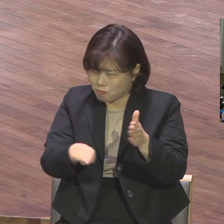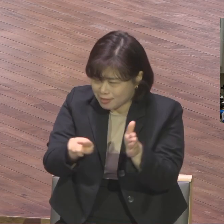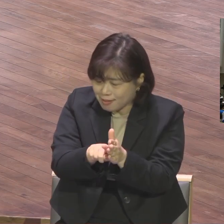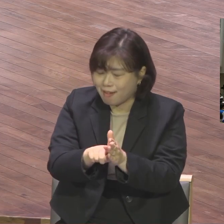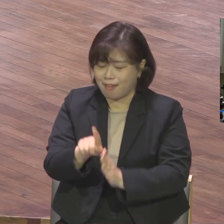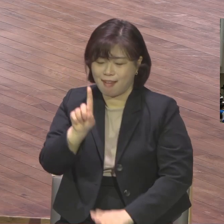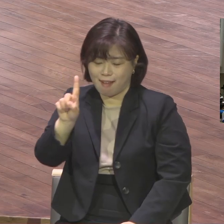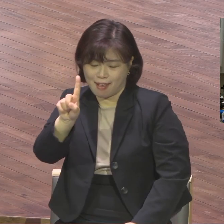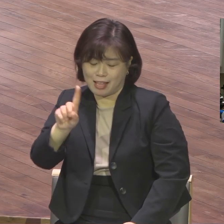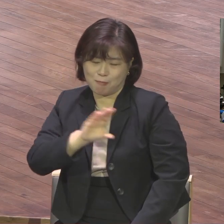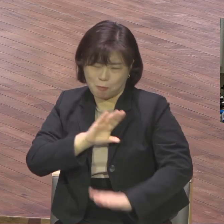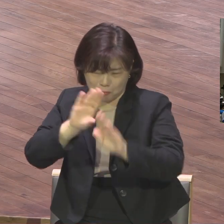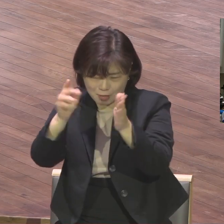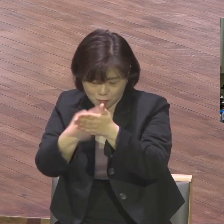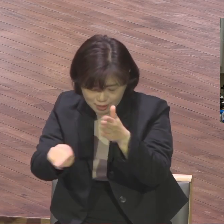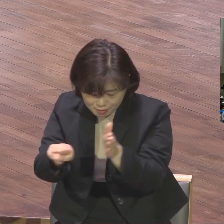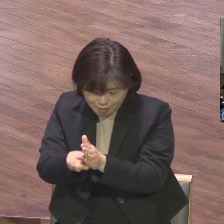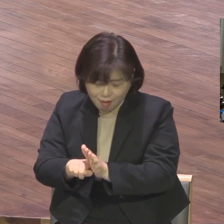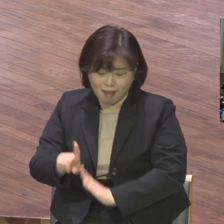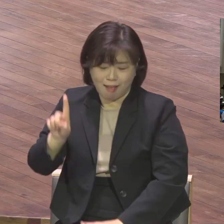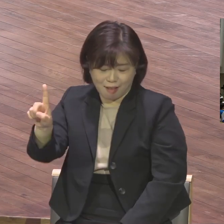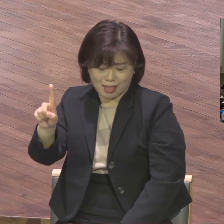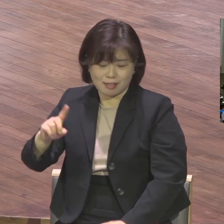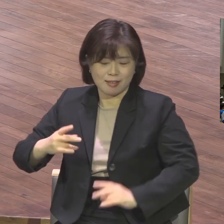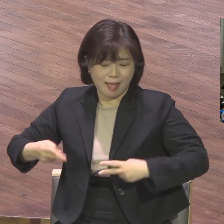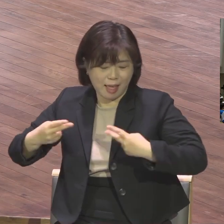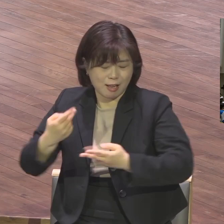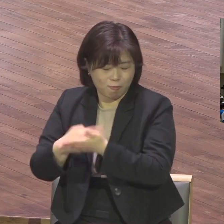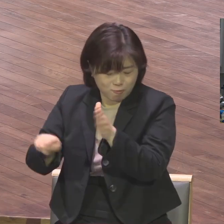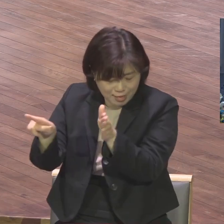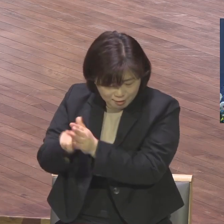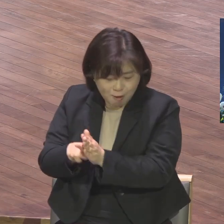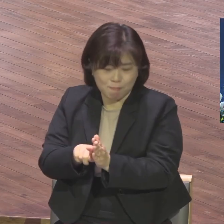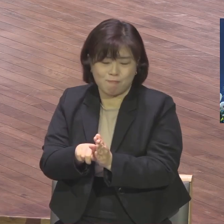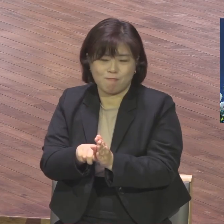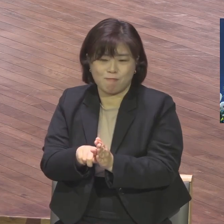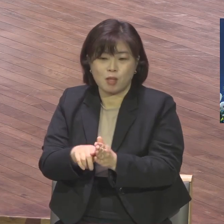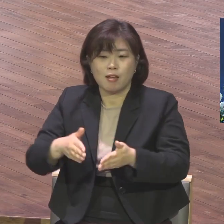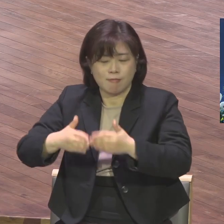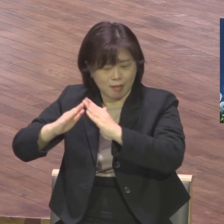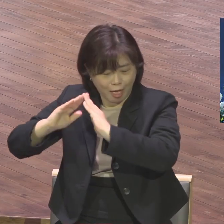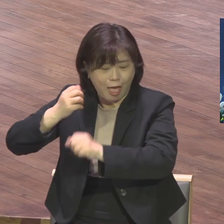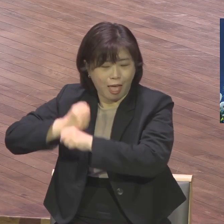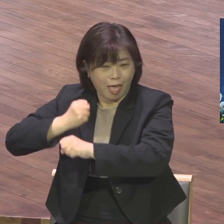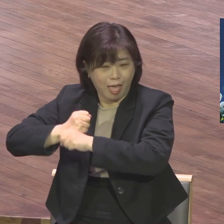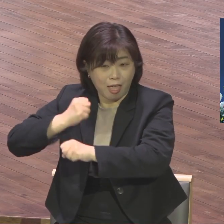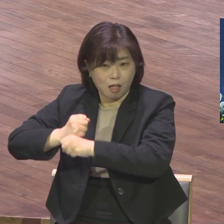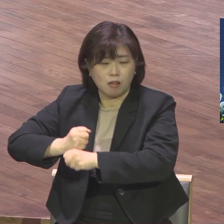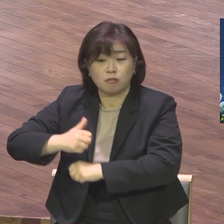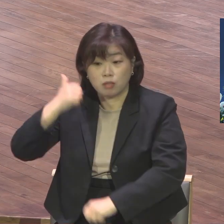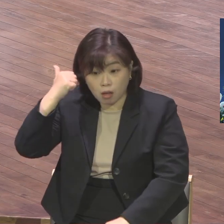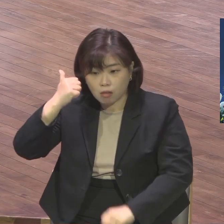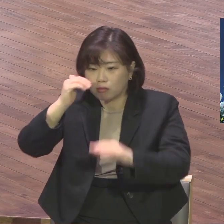엘리야를 위하여 하사이다 하니. 자, 오늘 본문은 아주 핵심만 표현하고 있는데 누가복음 9장에 똑같은 장면이 나오죠.